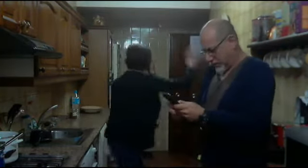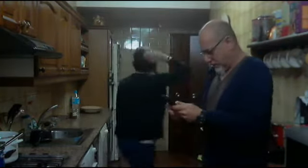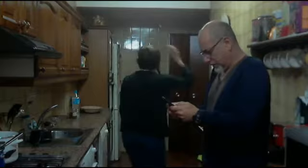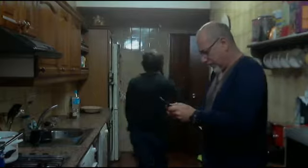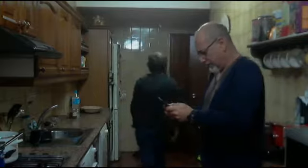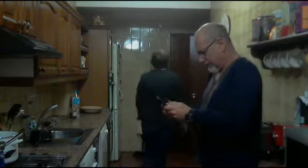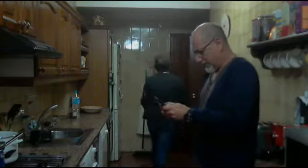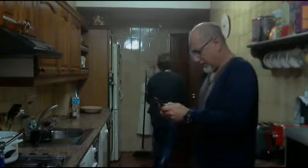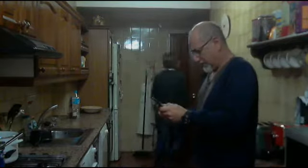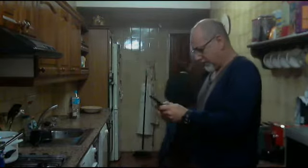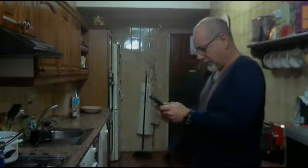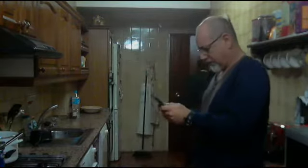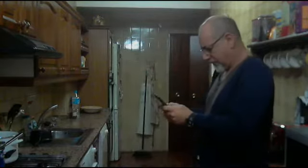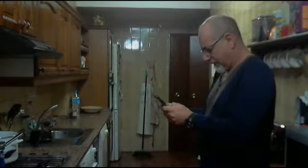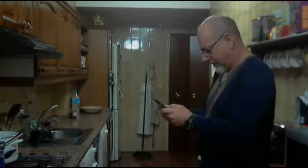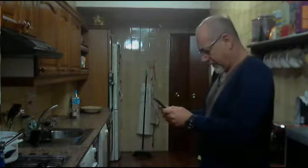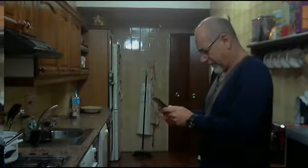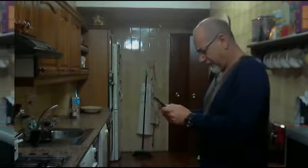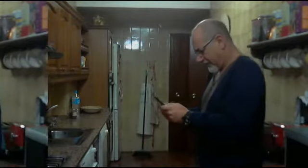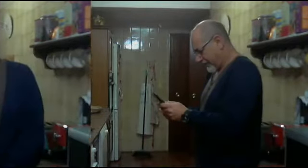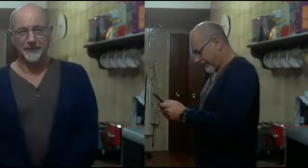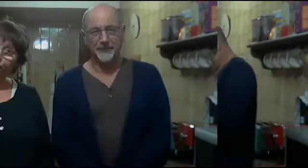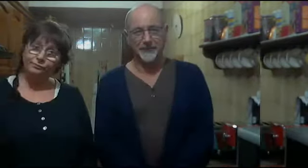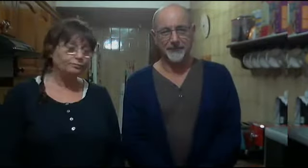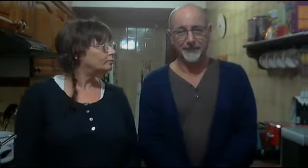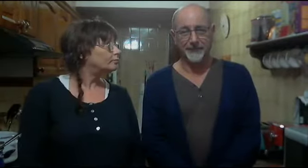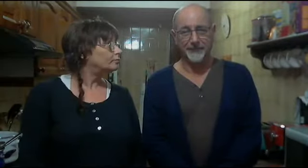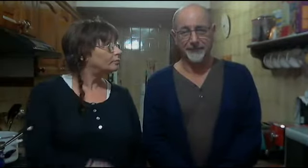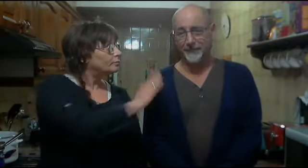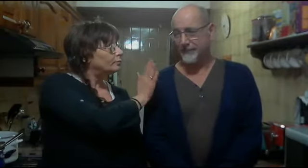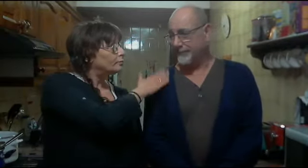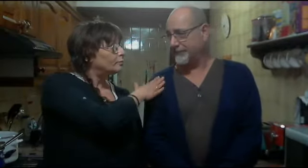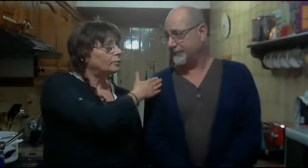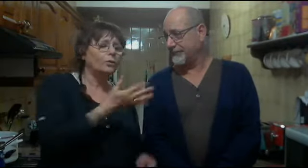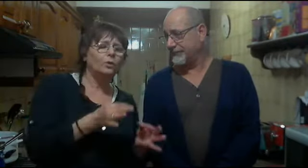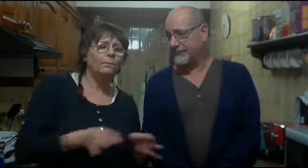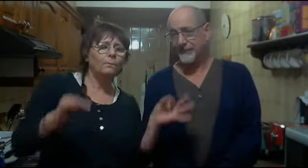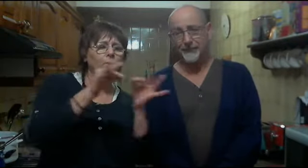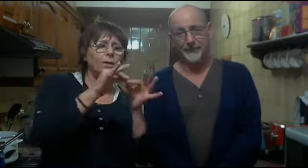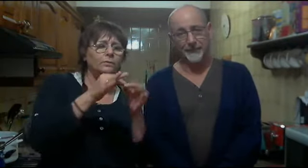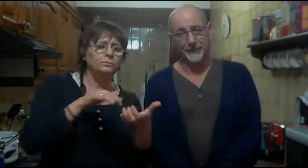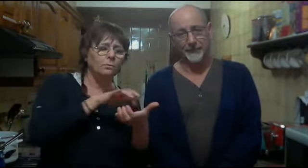Catalunya. Rajoy, Rateu a Rivera, que li demani sumar-se al pacte amb el PSOE per cartar i públicament. Quan passa amb l'Ontanier, confia en ampliar la majoria.